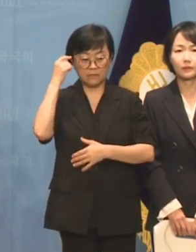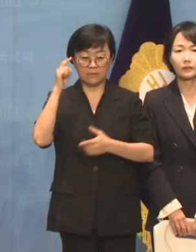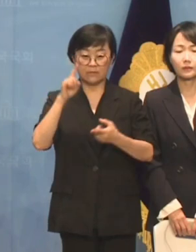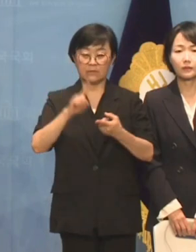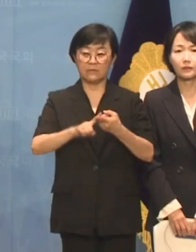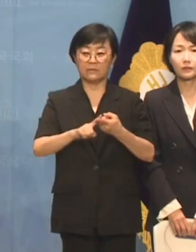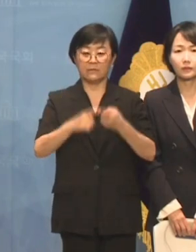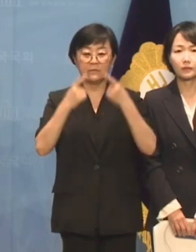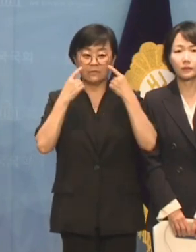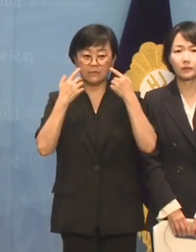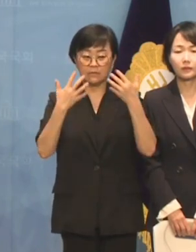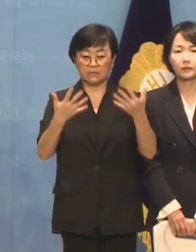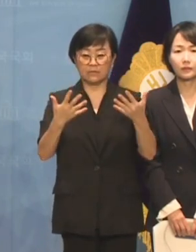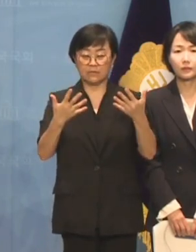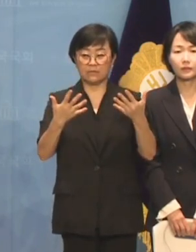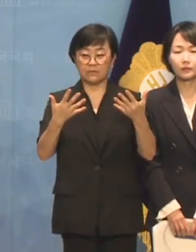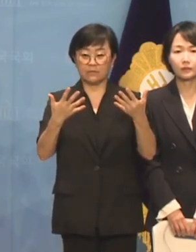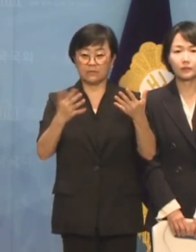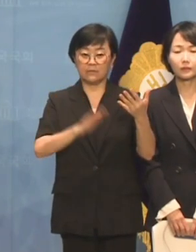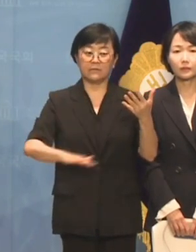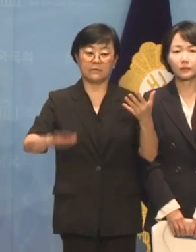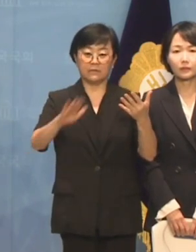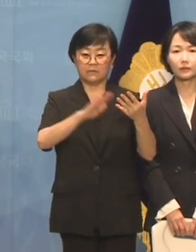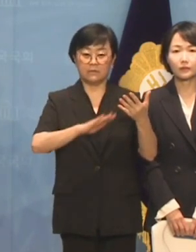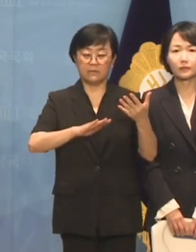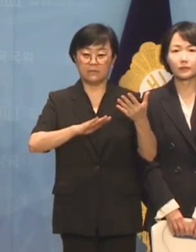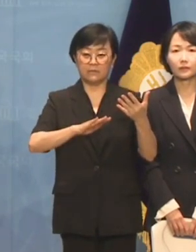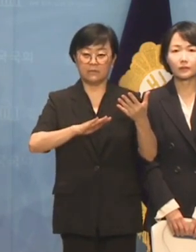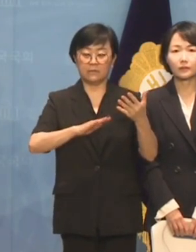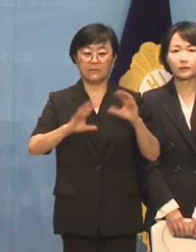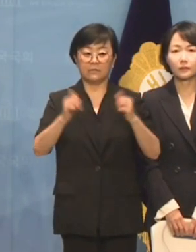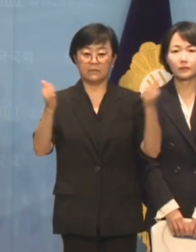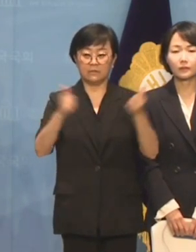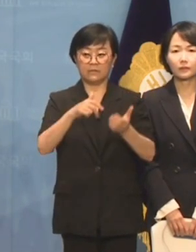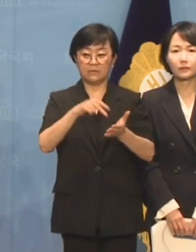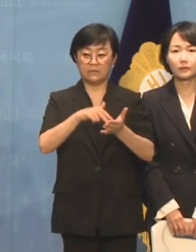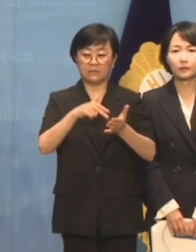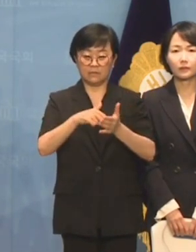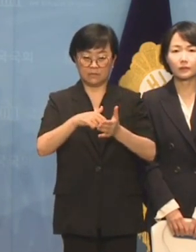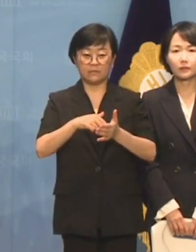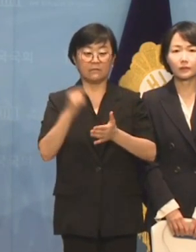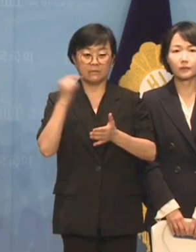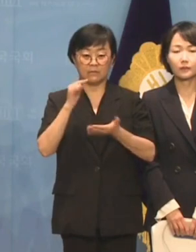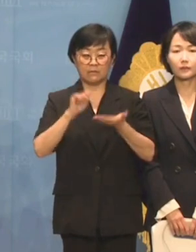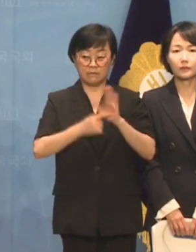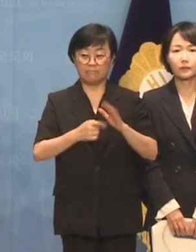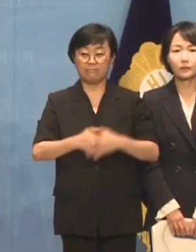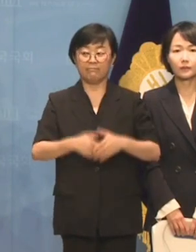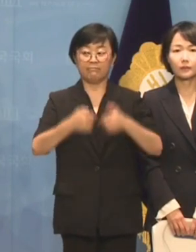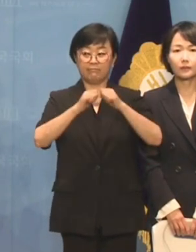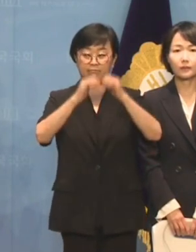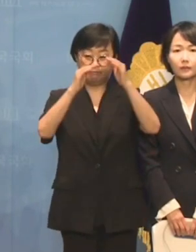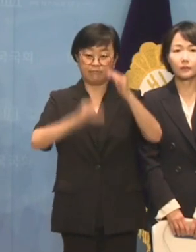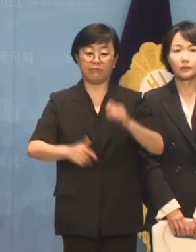생각인지 명명백백하게 저희가 상임위 차원이든 국회 차원이든 따져 묻겠습니다.